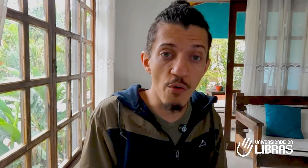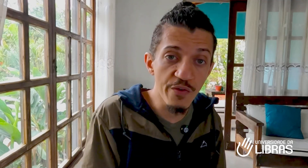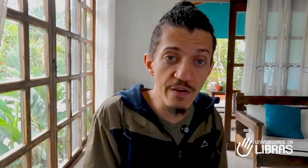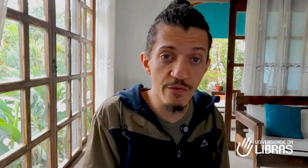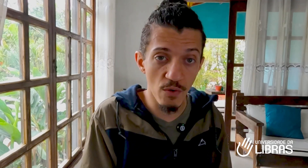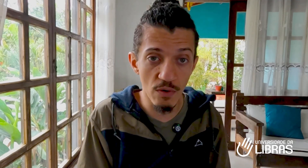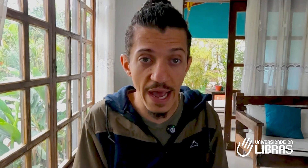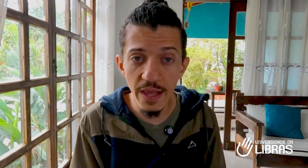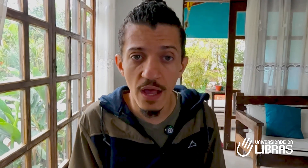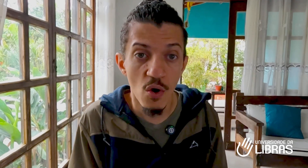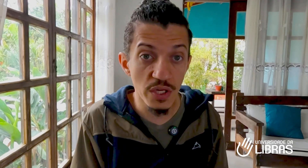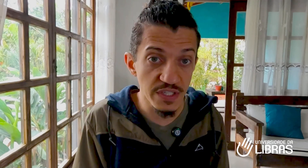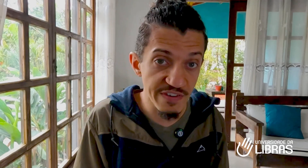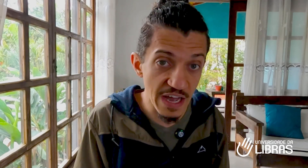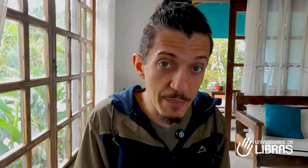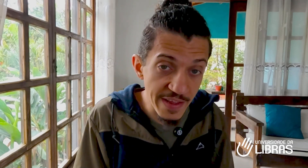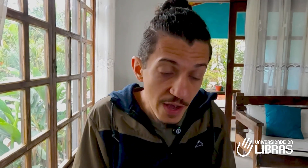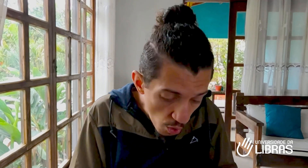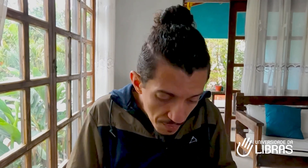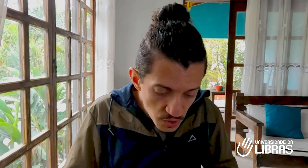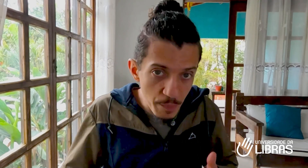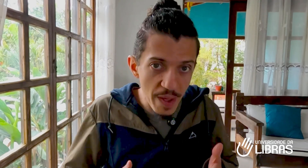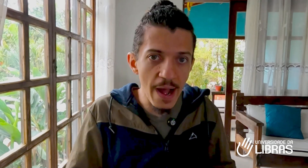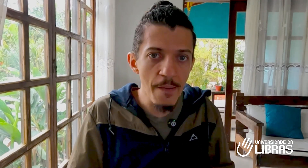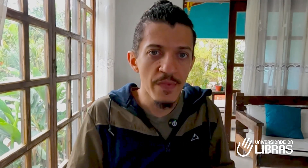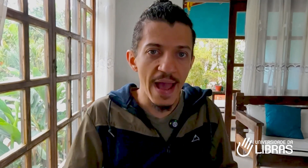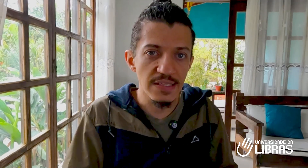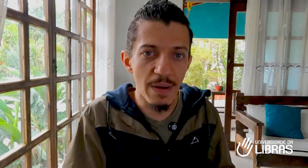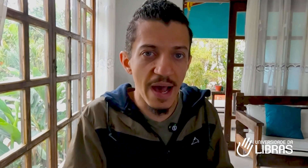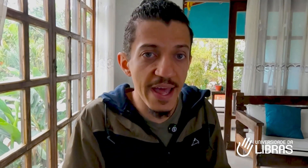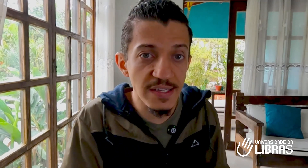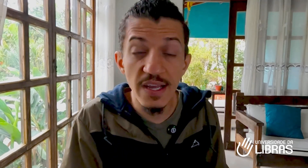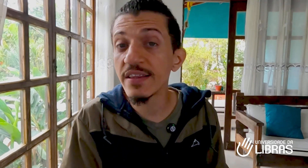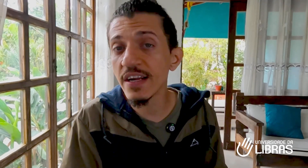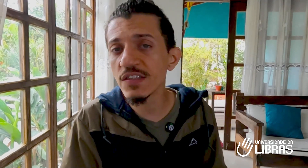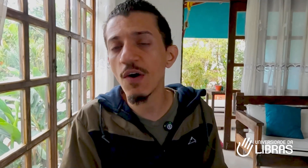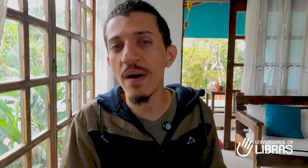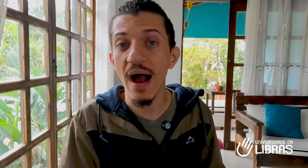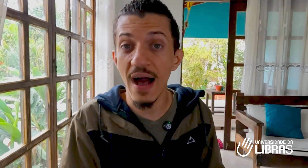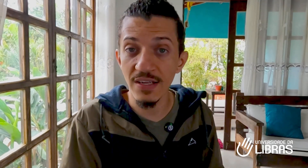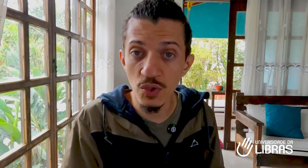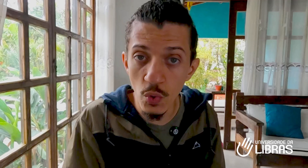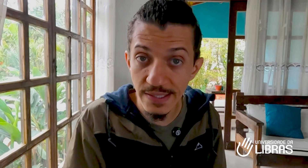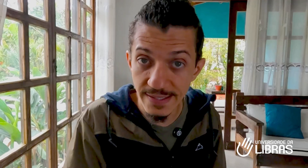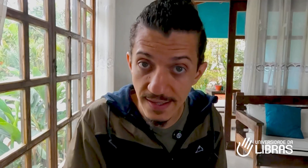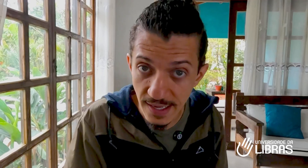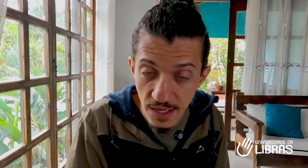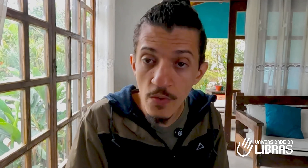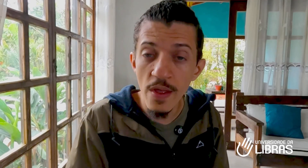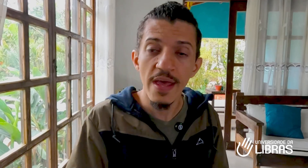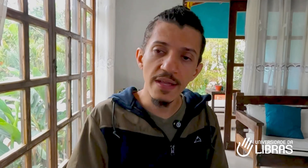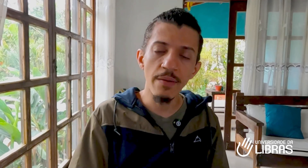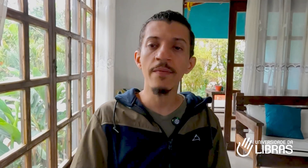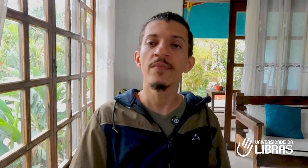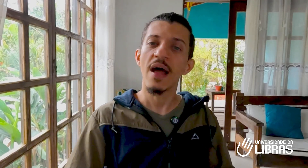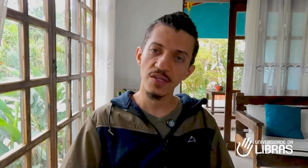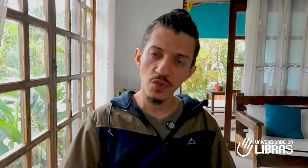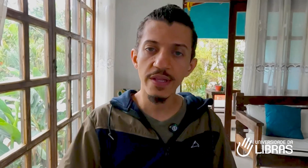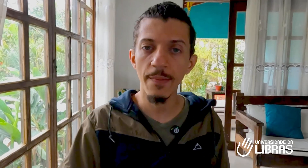vivo, online, onde você vai aprender como superar essas barreiras e transformar a sua sinalização e também a sua interpretação